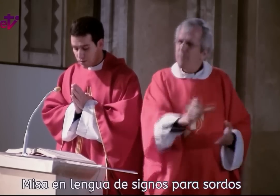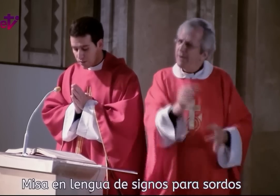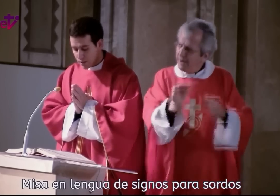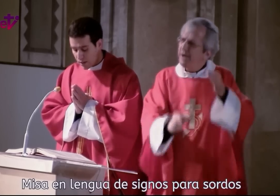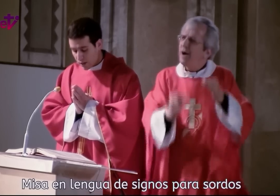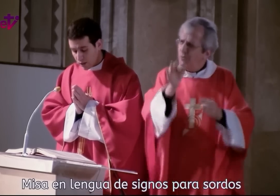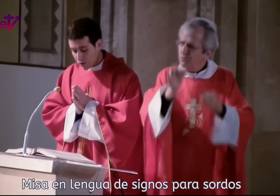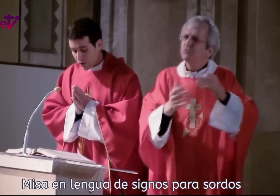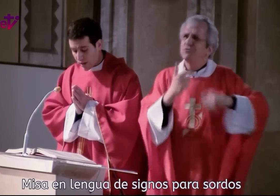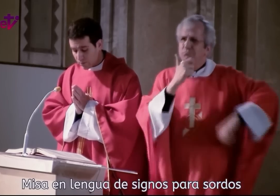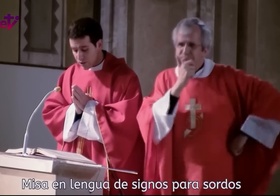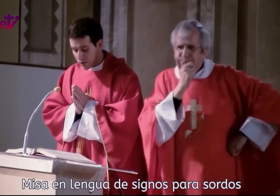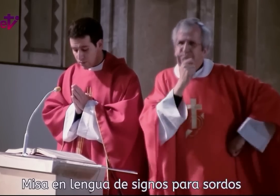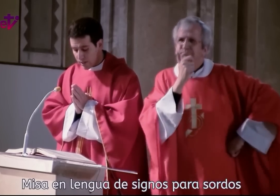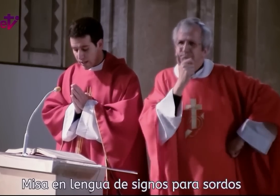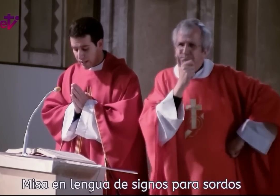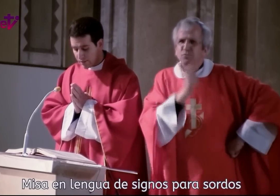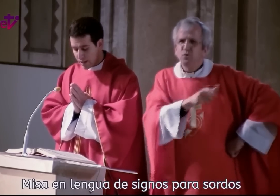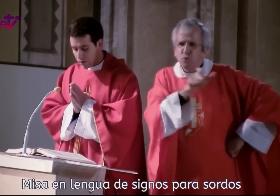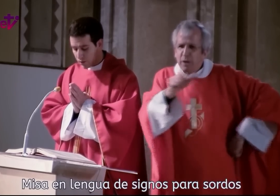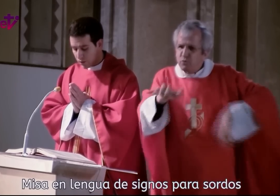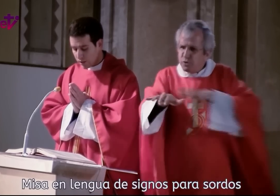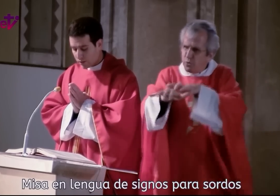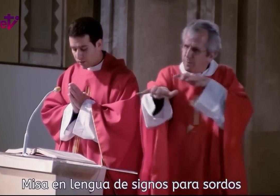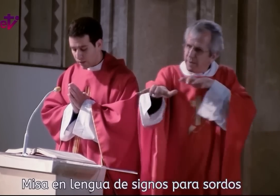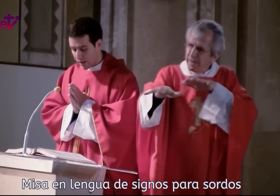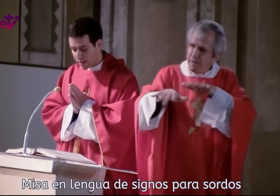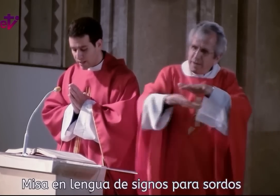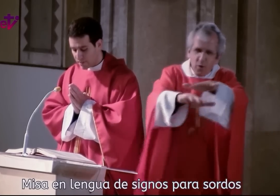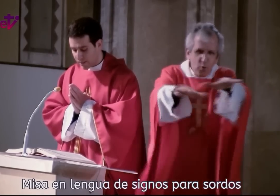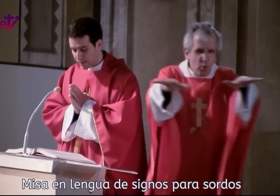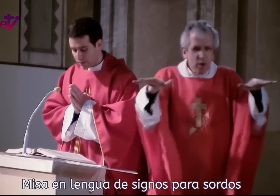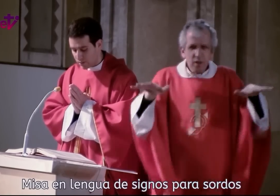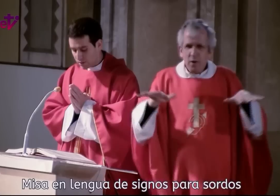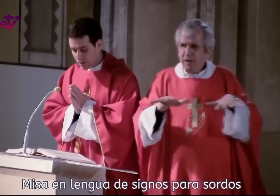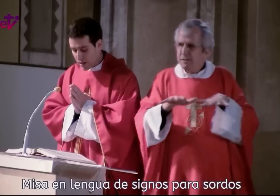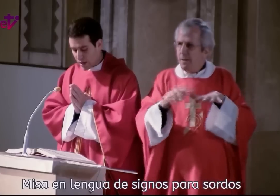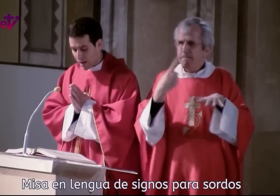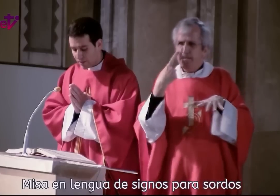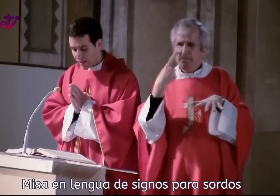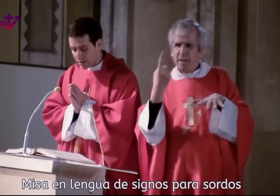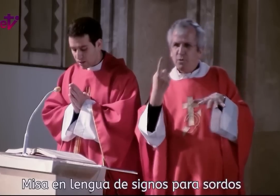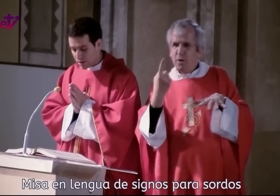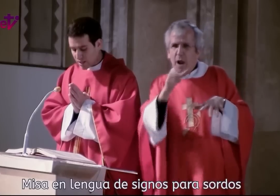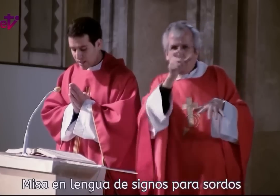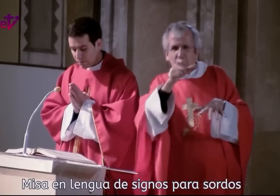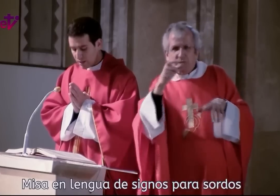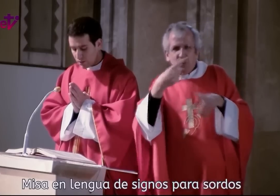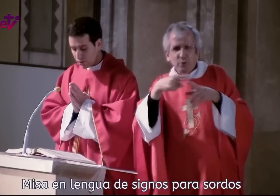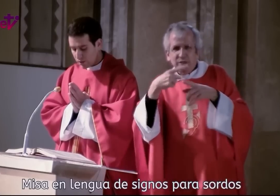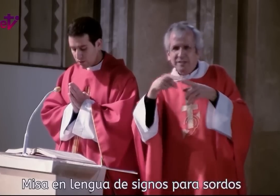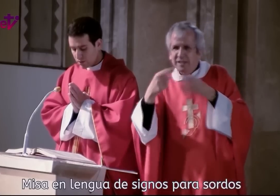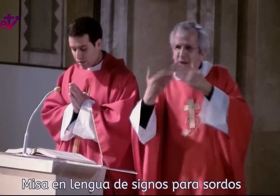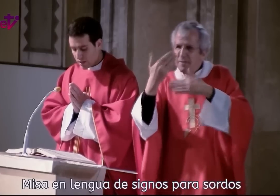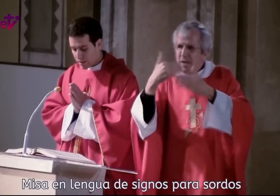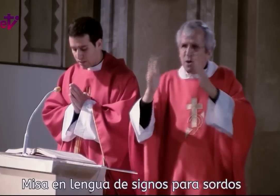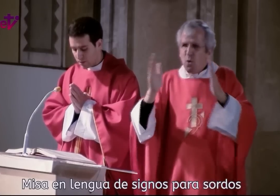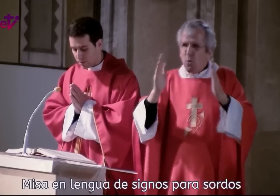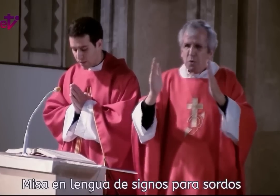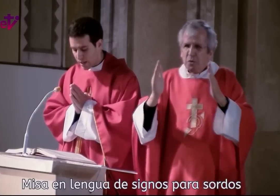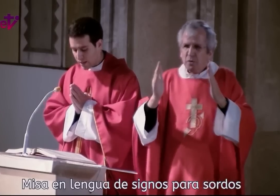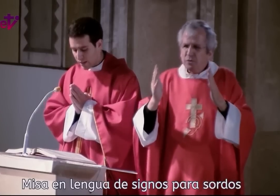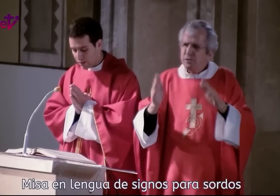justo. Toda la muchedumbre que había concurrido a este espectáculo, al ver las cosas que habían ocurrido,